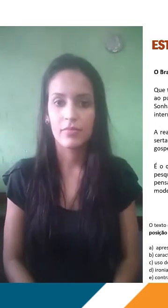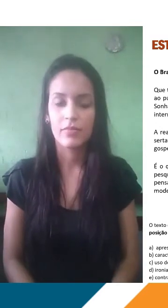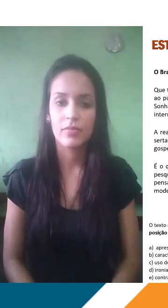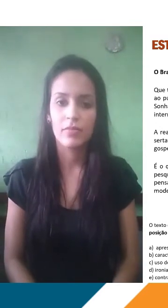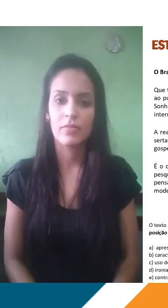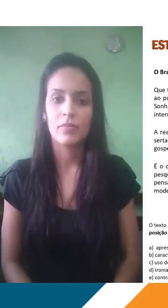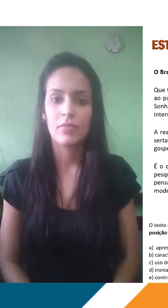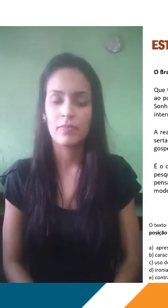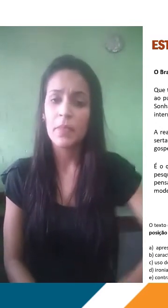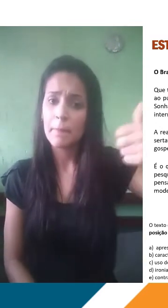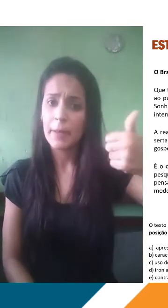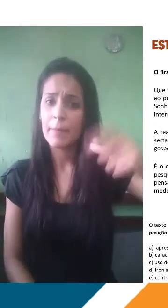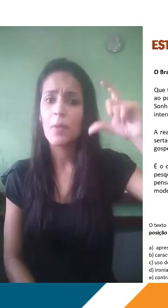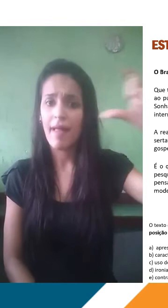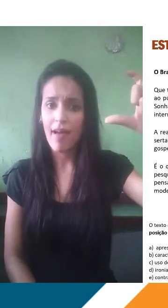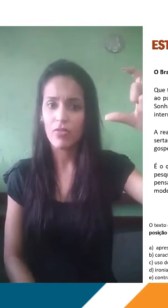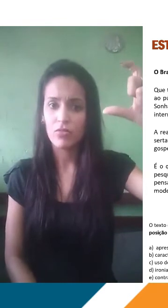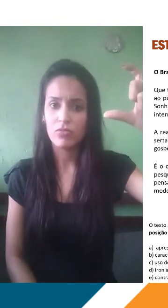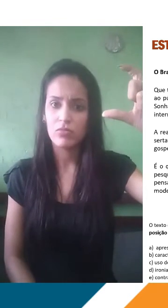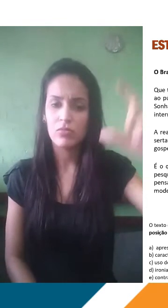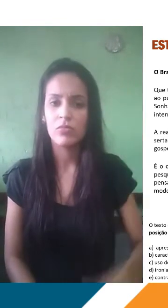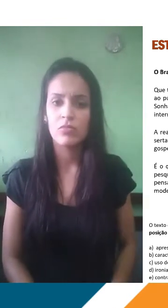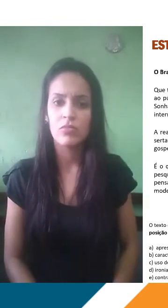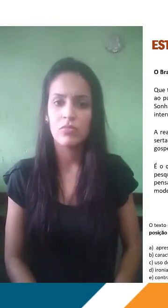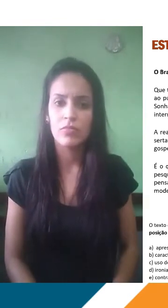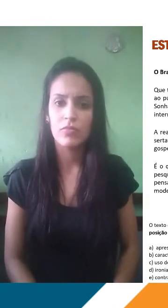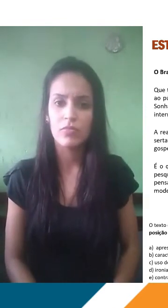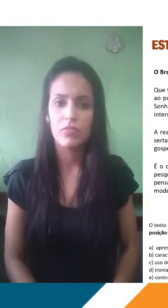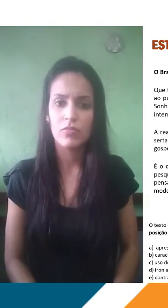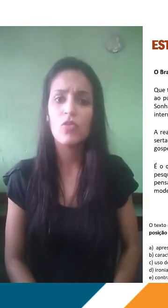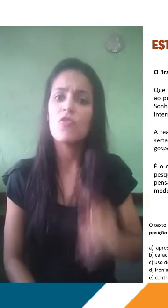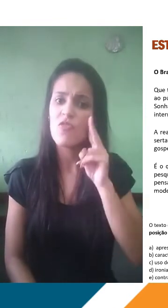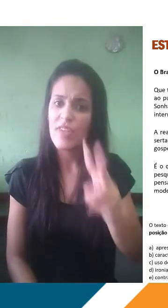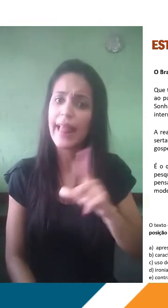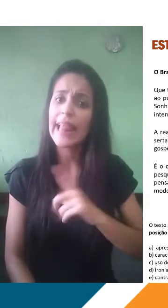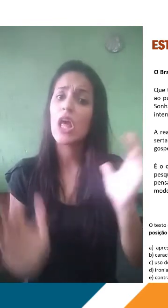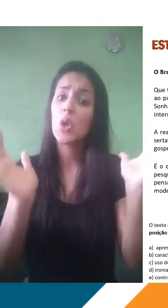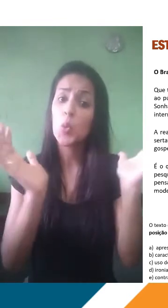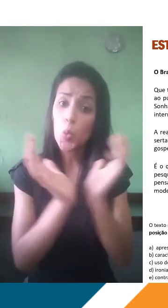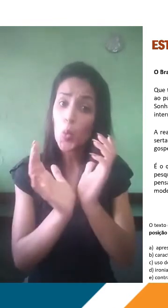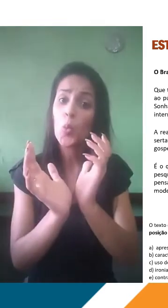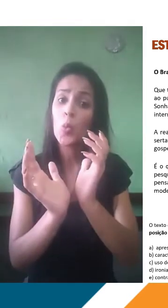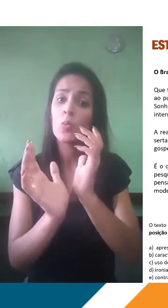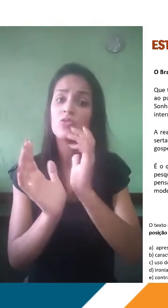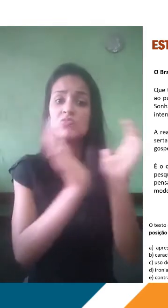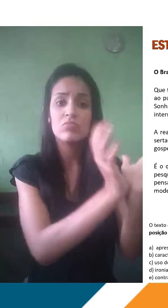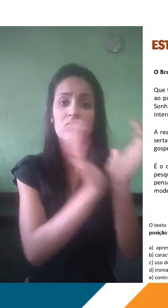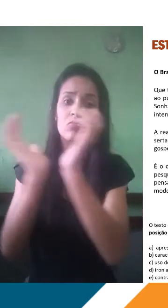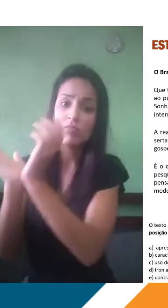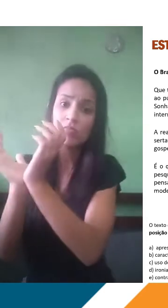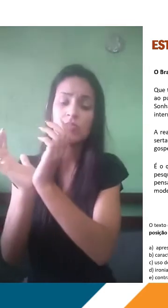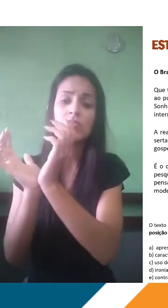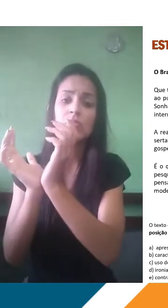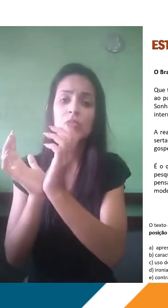país No primeiro parágrafo, pode-se observar que há caracterização de grupos que defendem opiniões diferentes sobre a